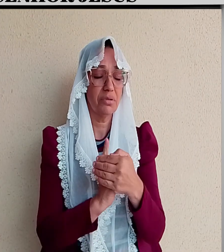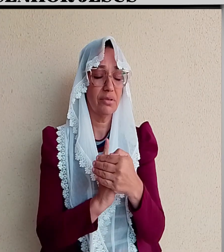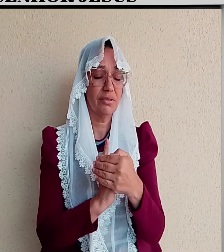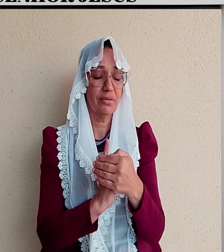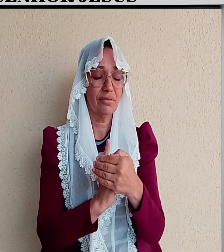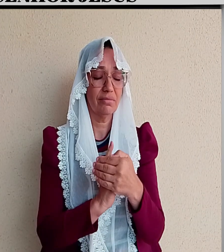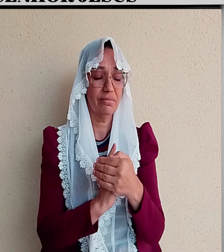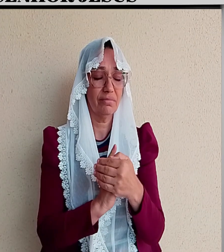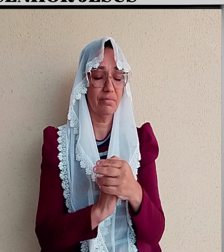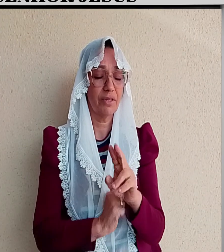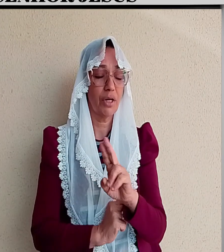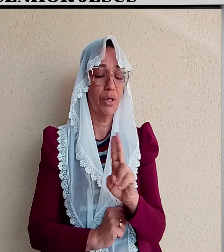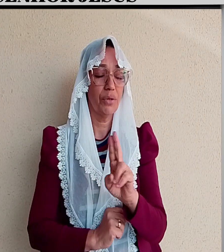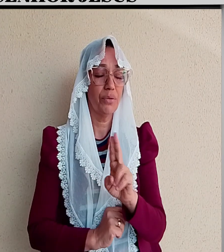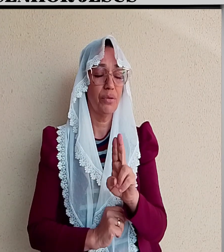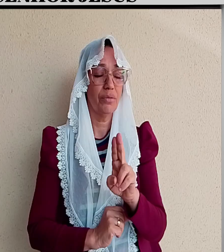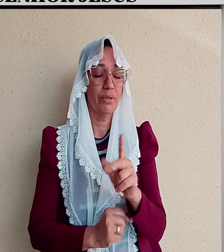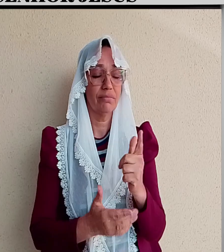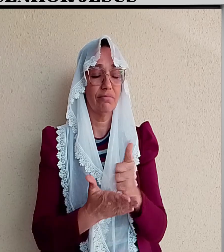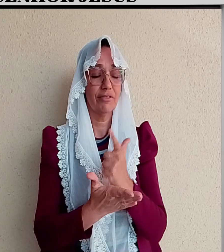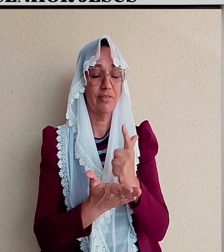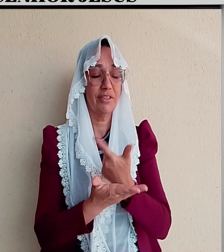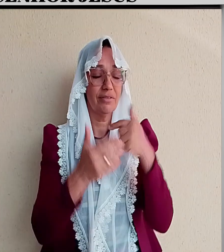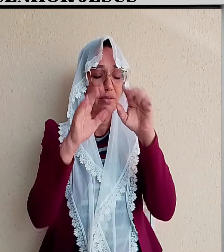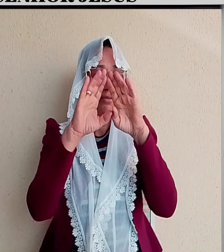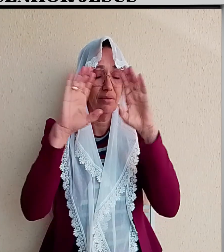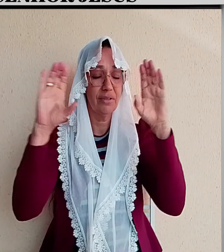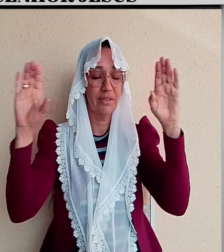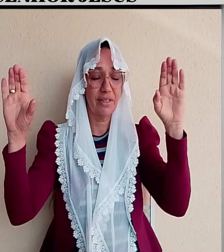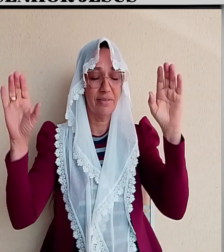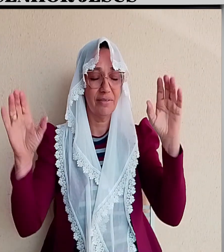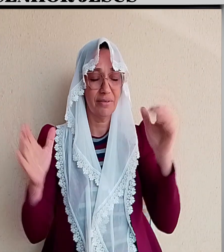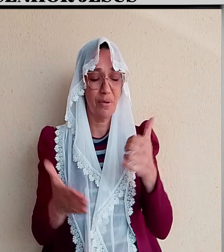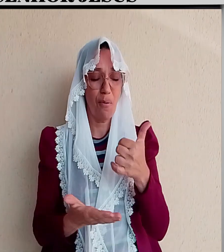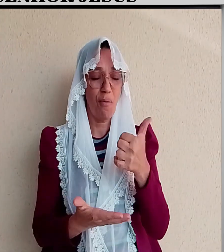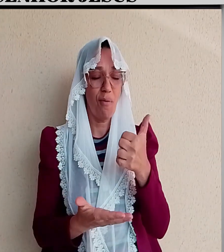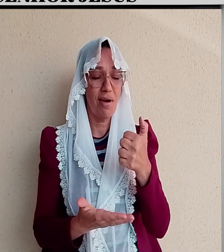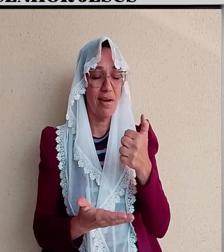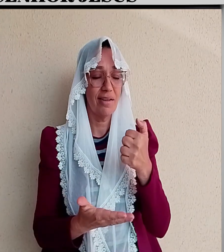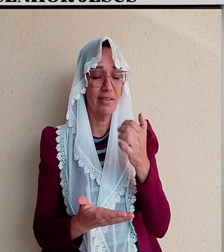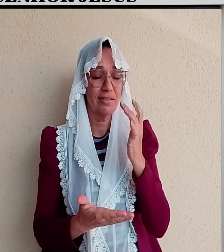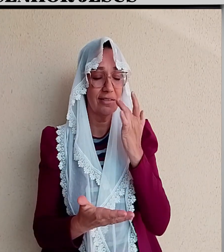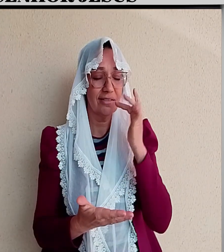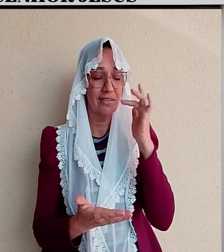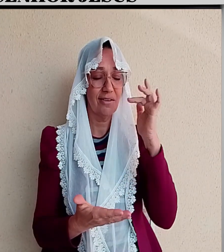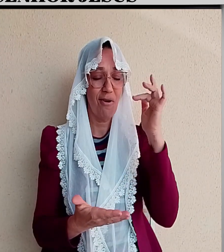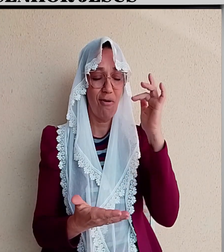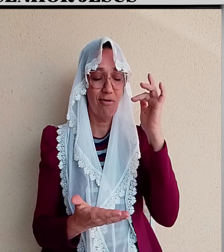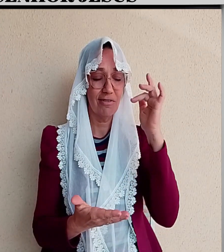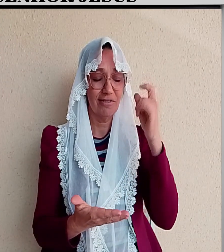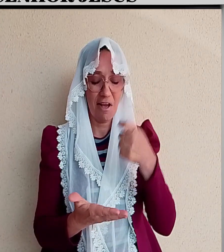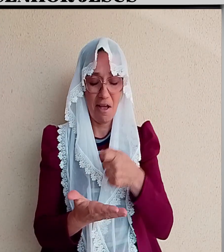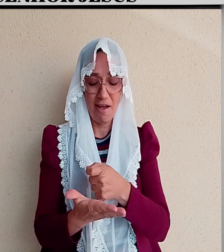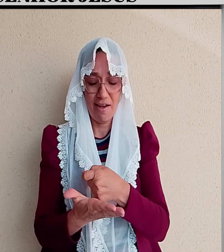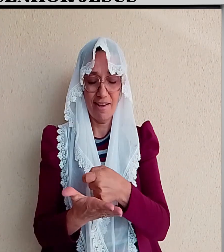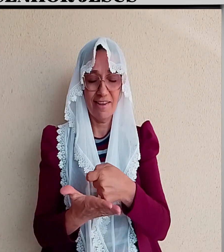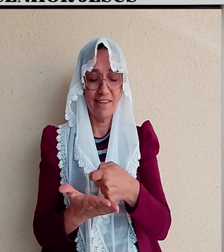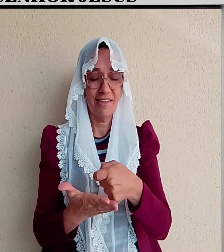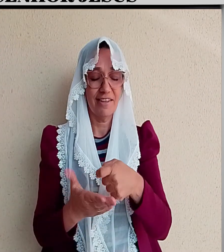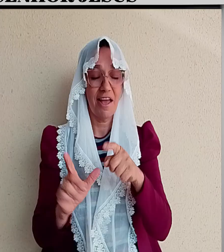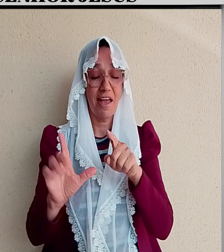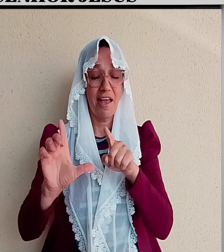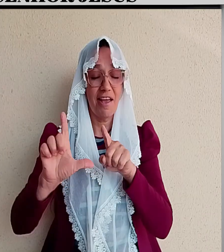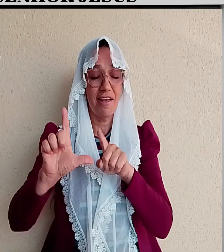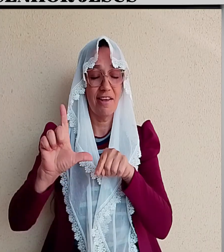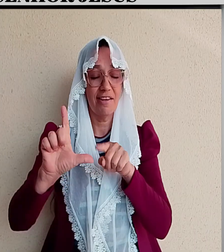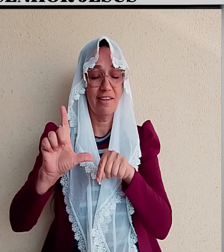aleluia, escrito por caneta de ouro e letras de fogo, a qual nenhum inferno pode apagar, aleluia. Nós